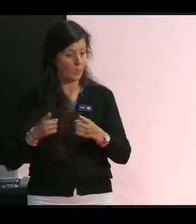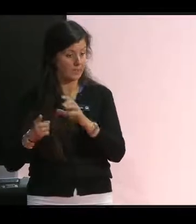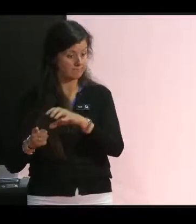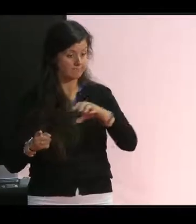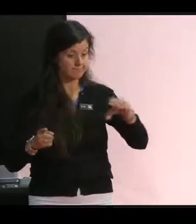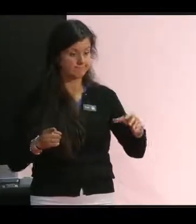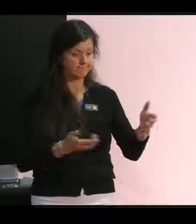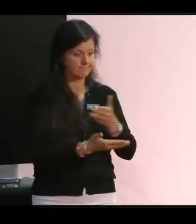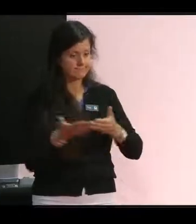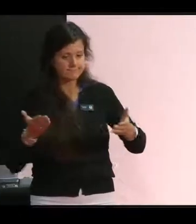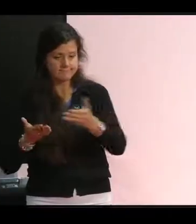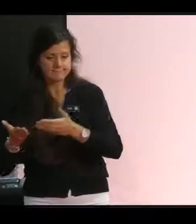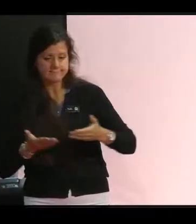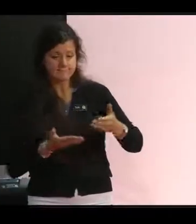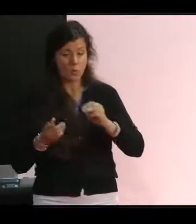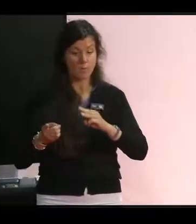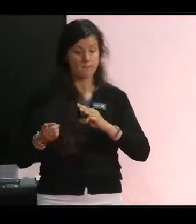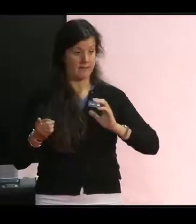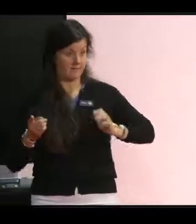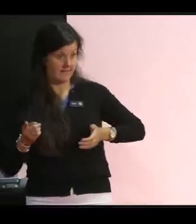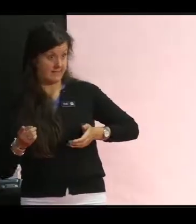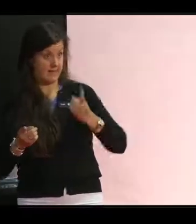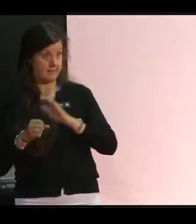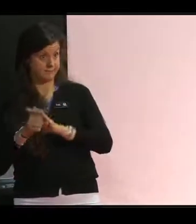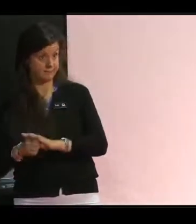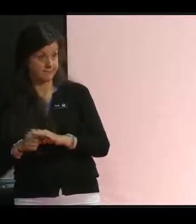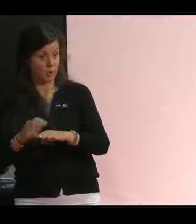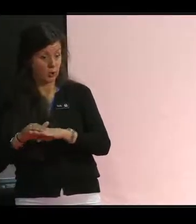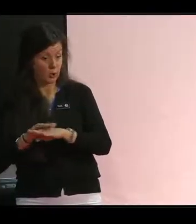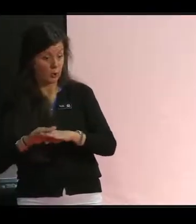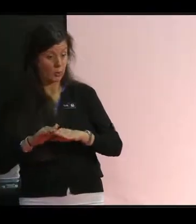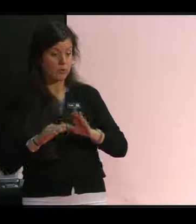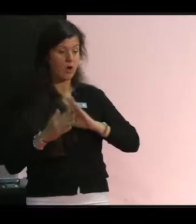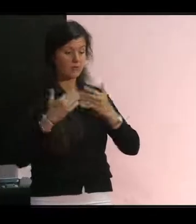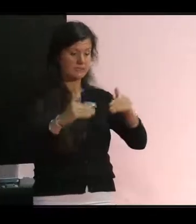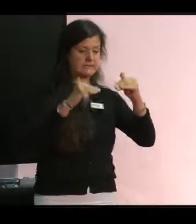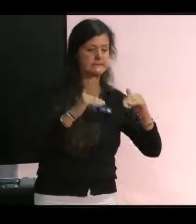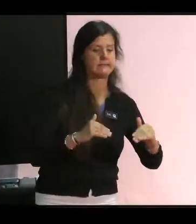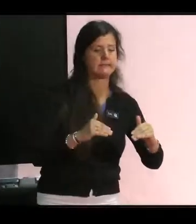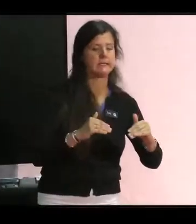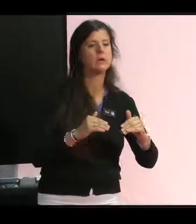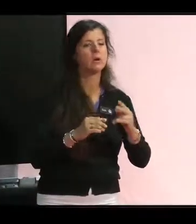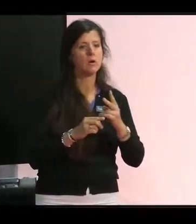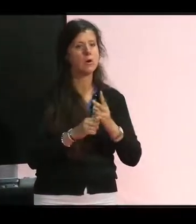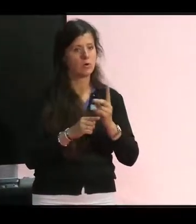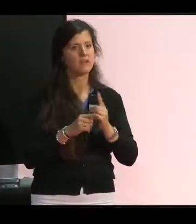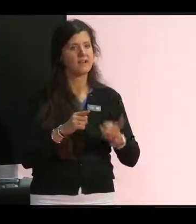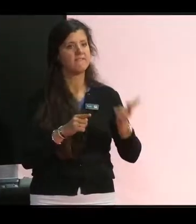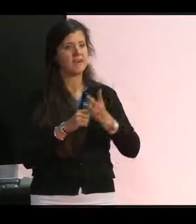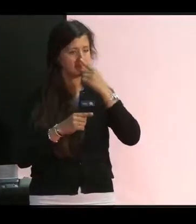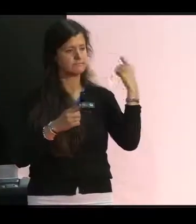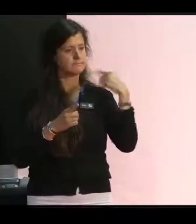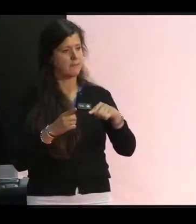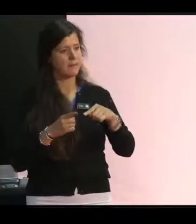det är också så, är du kvinna med funktionsnedsättning, då är du oftast mer utsatt än om du är en man med en funktionsnedsättning eller om du är kvinna